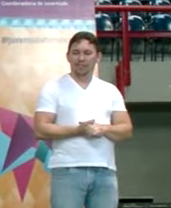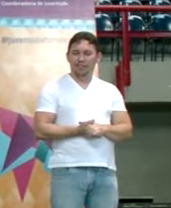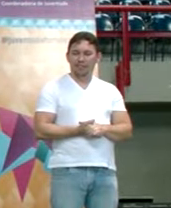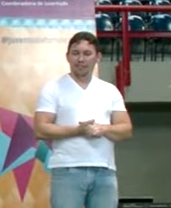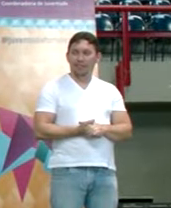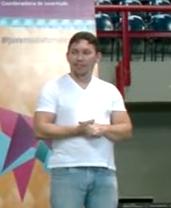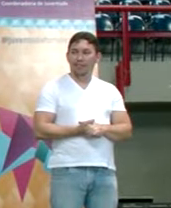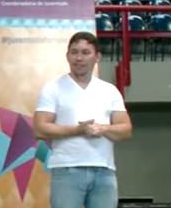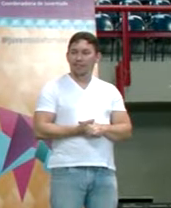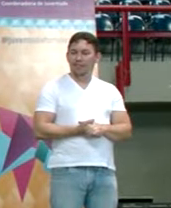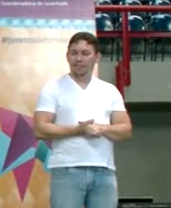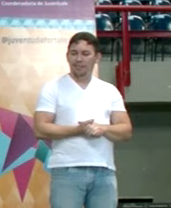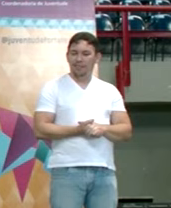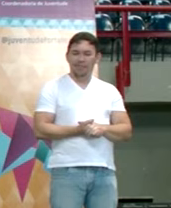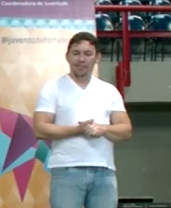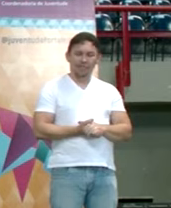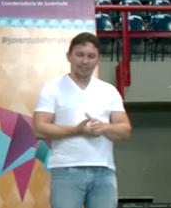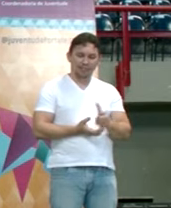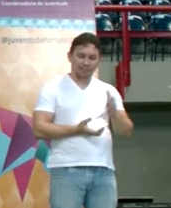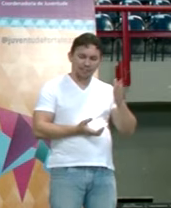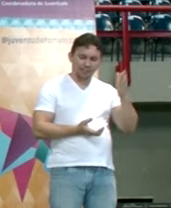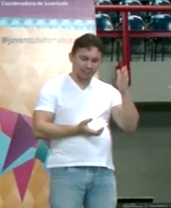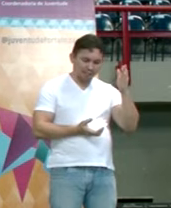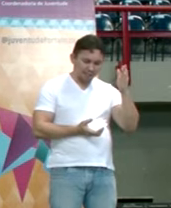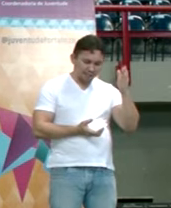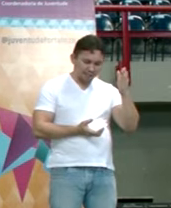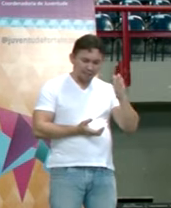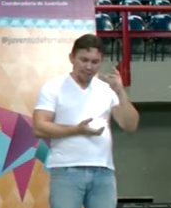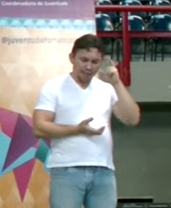e pessoal lembrar o